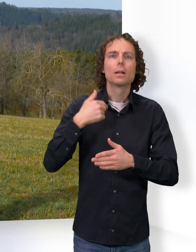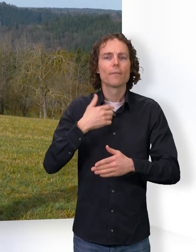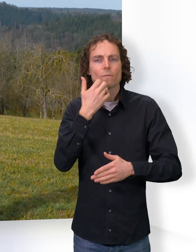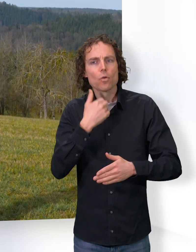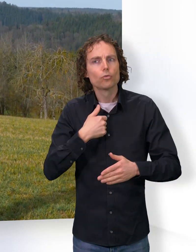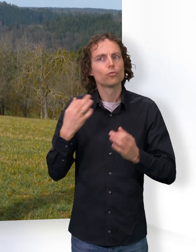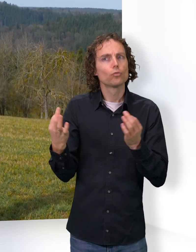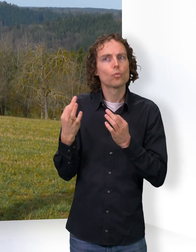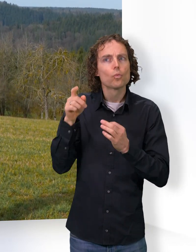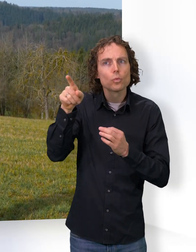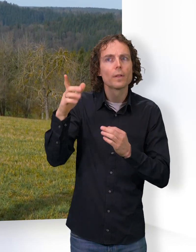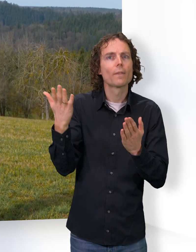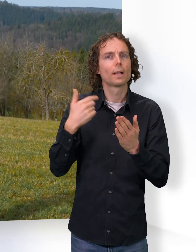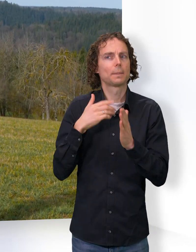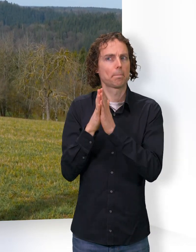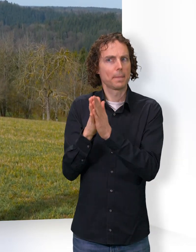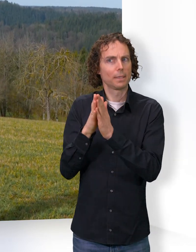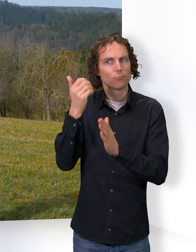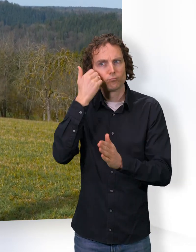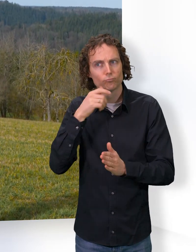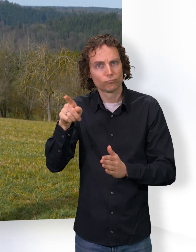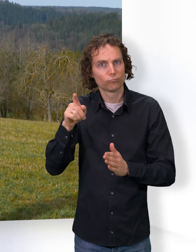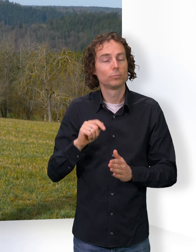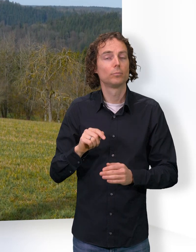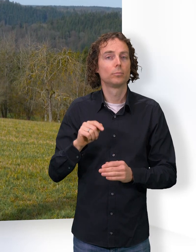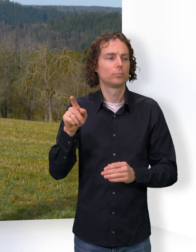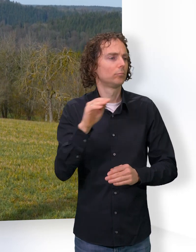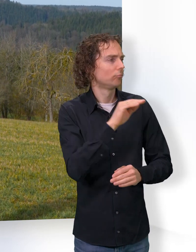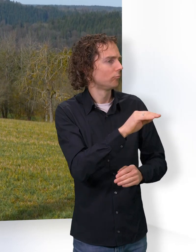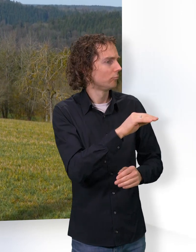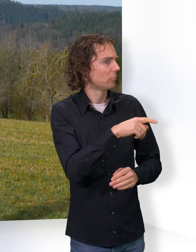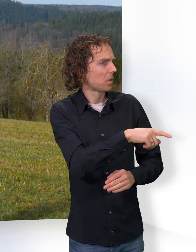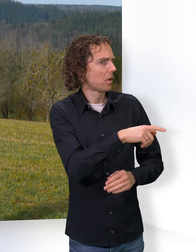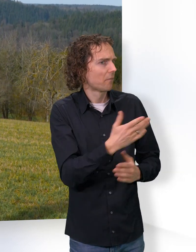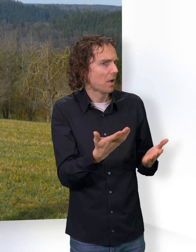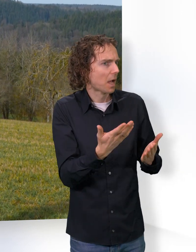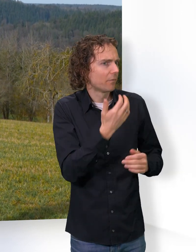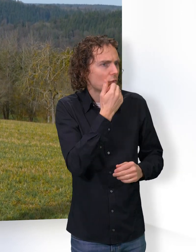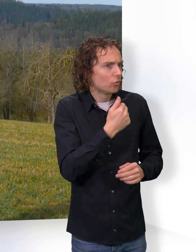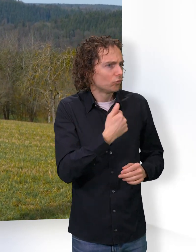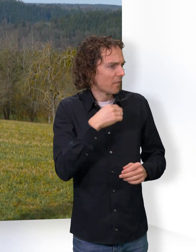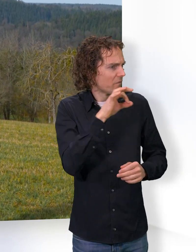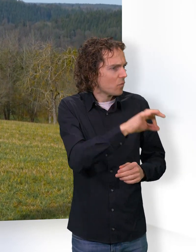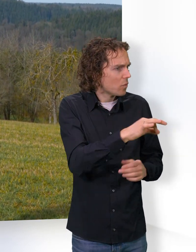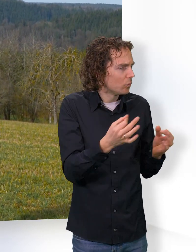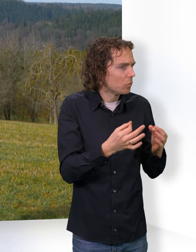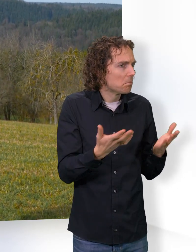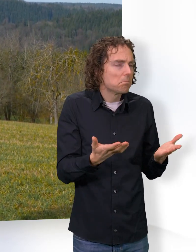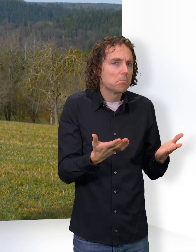um was wir dich bitten werden. Er sprach zu ihnen: Was wollt ihr, dass ich für euch